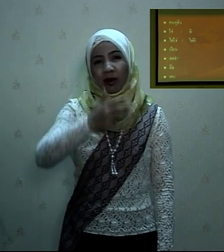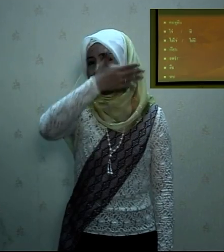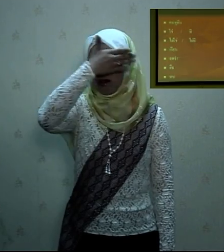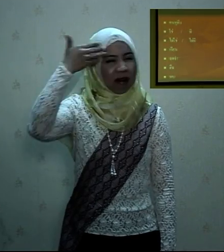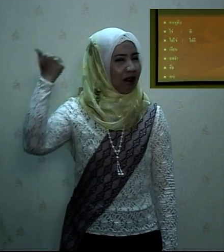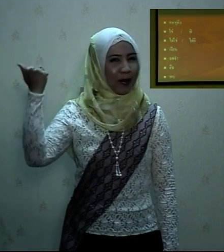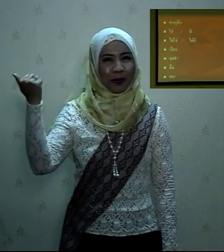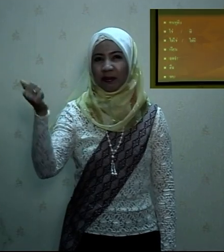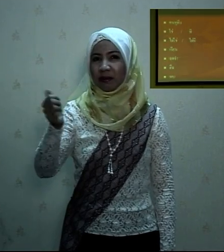ย